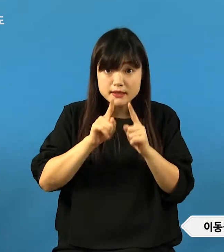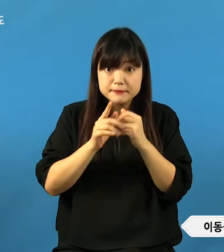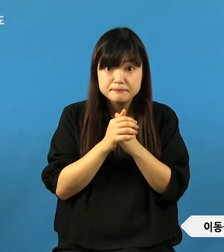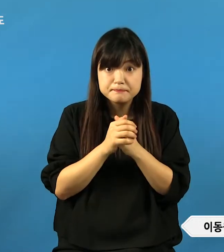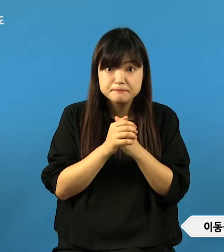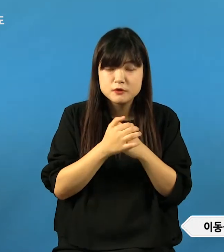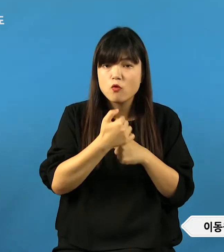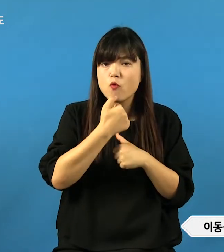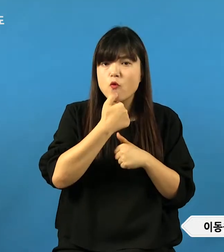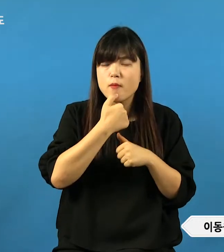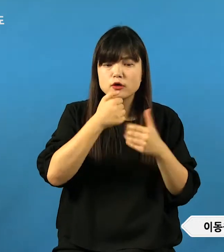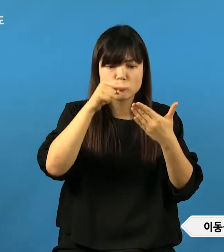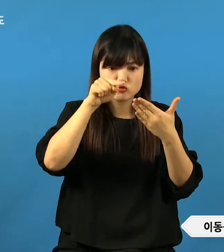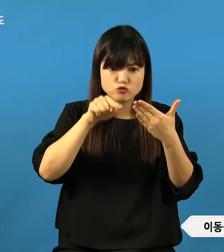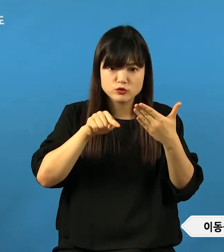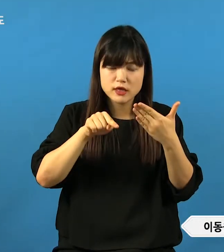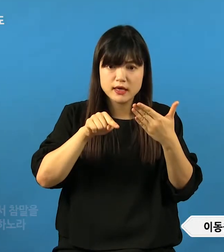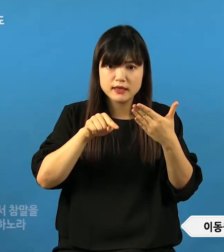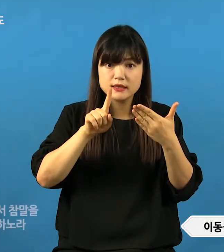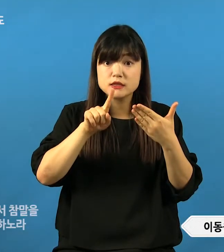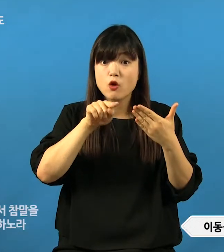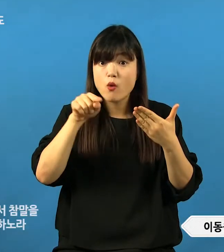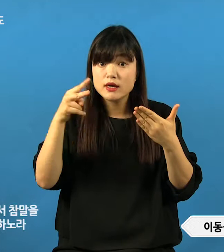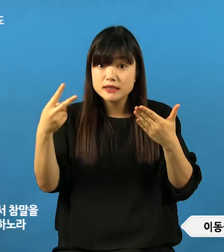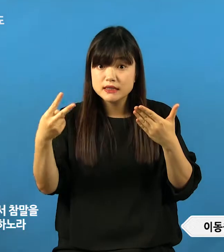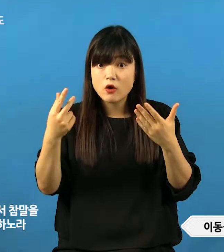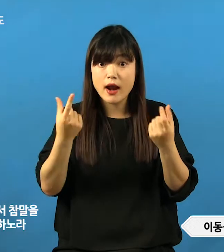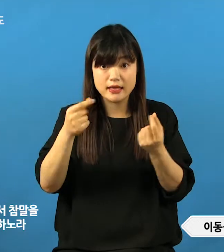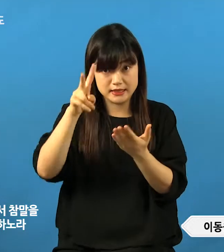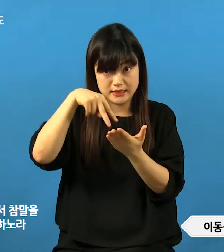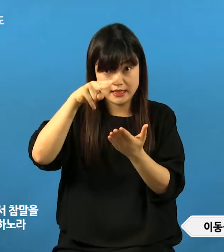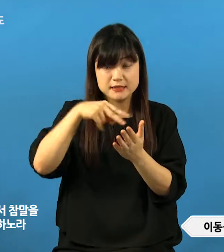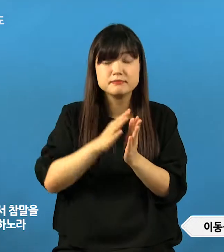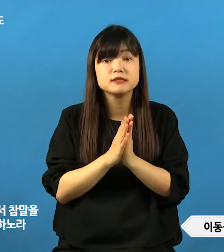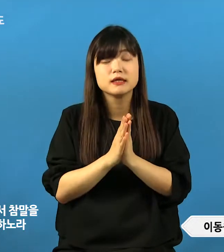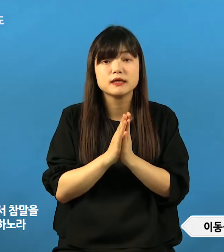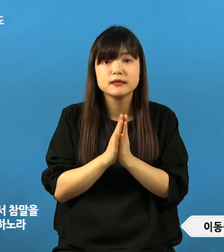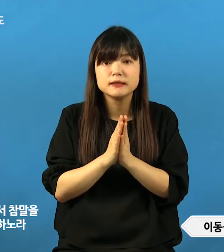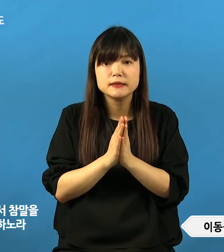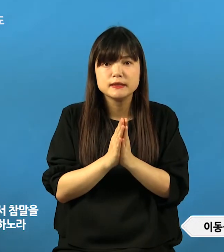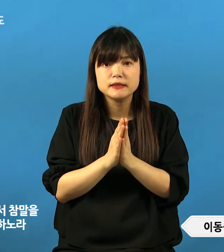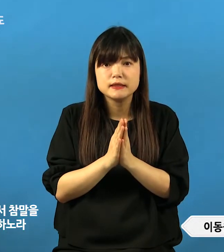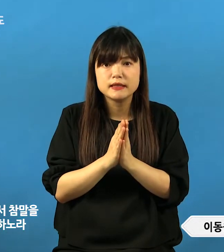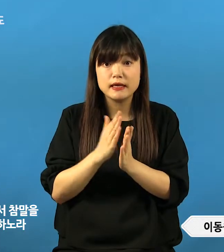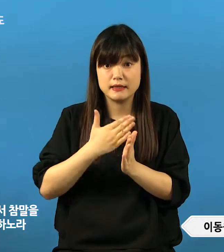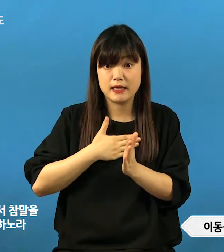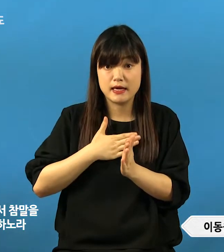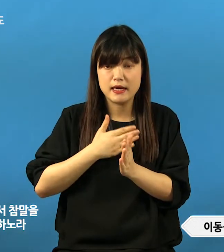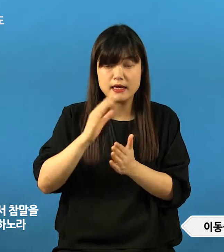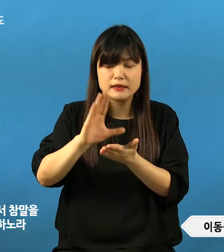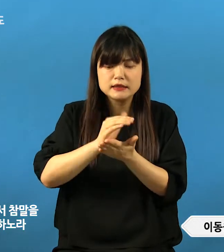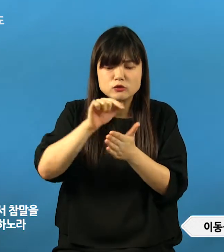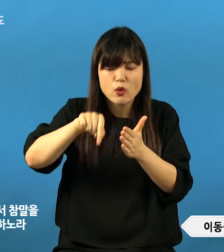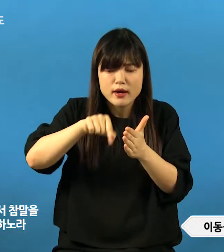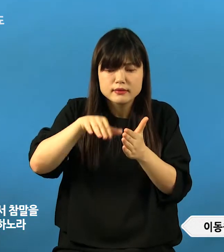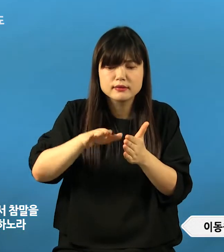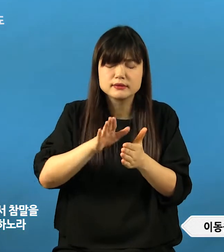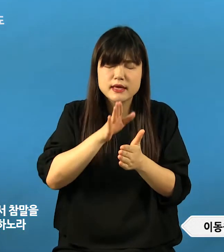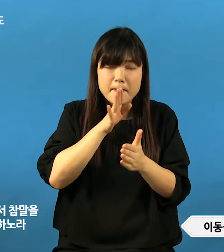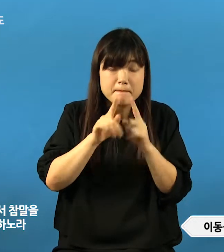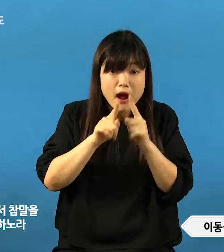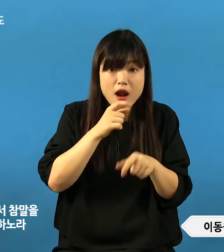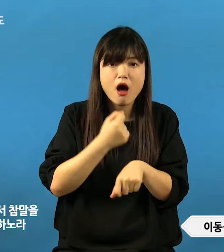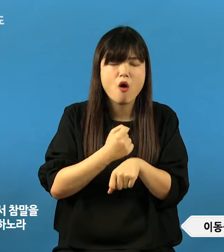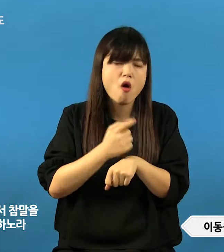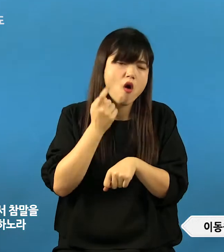시작되는 로마서 9장 1절과 2절의 말씀을 함께 같이 읽습니다. 다 같이 시작. 내가 그리스도 안에서